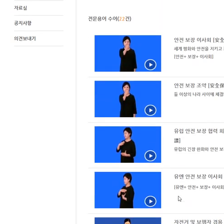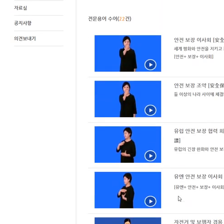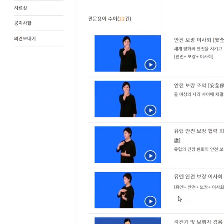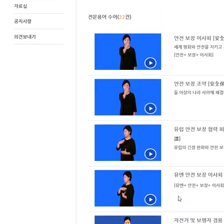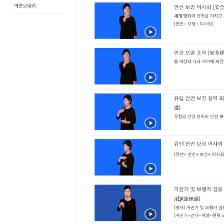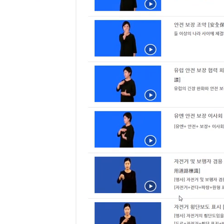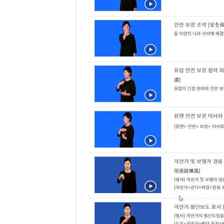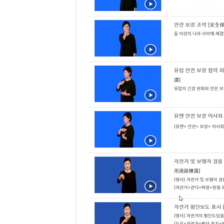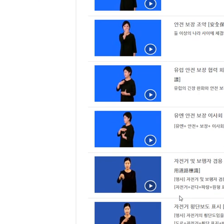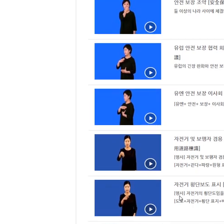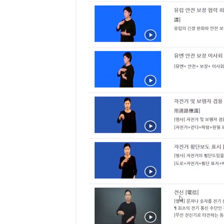안전 보장.